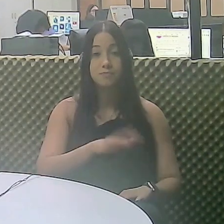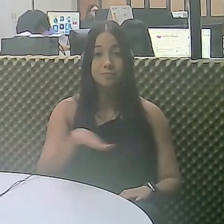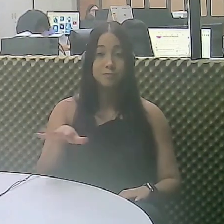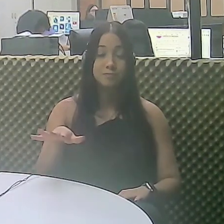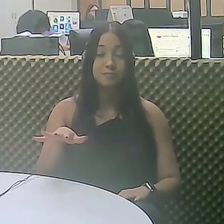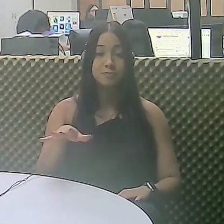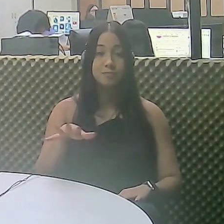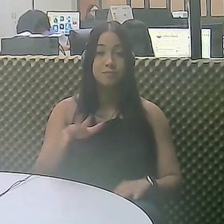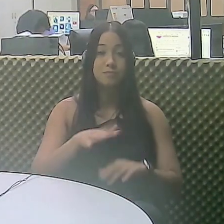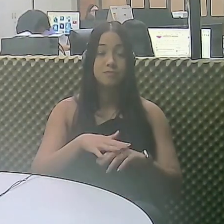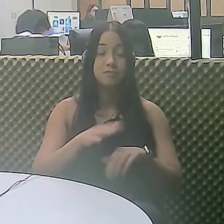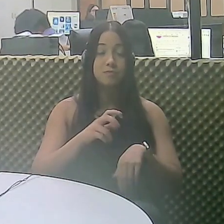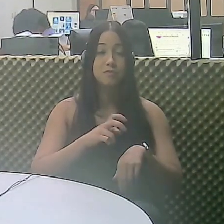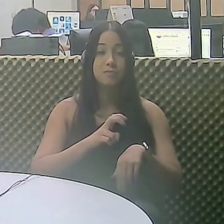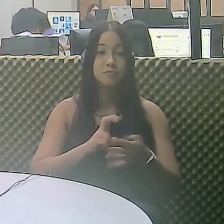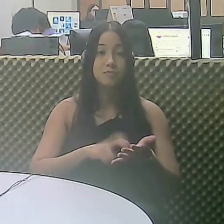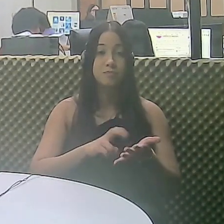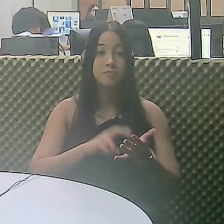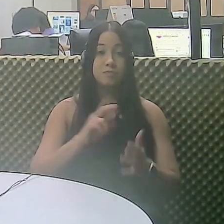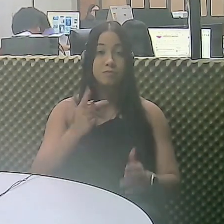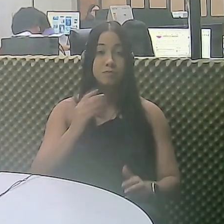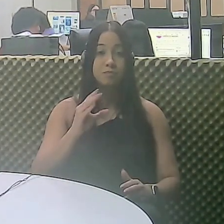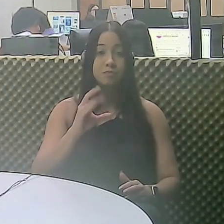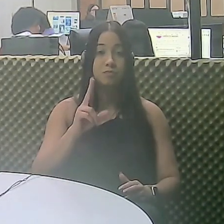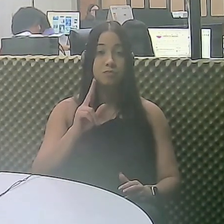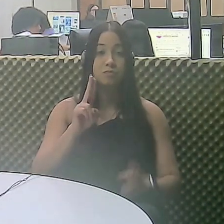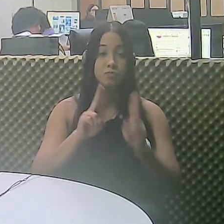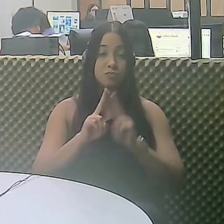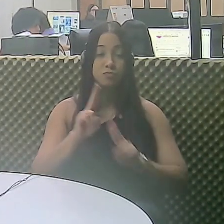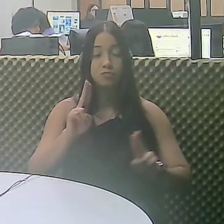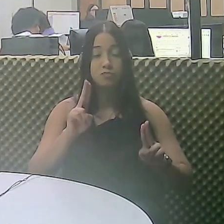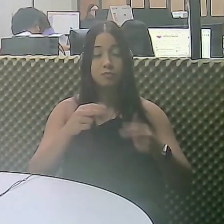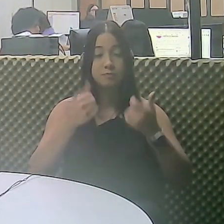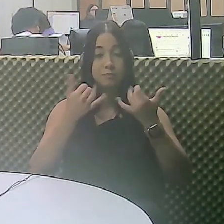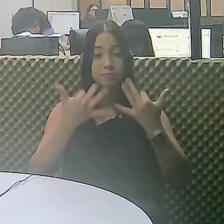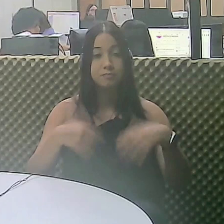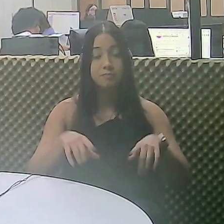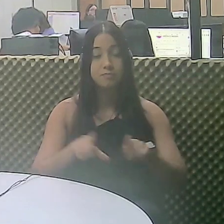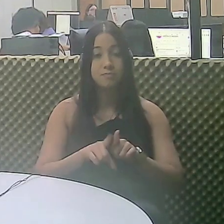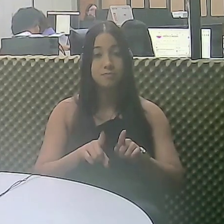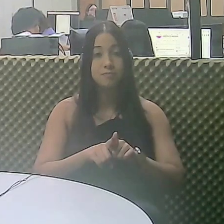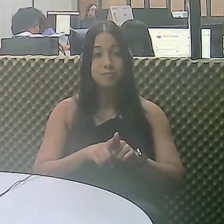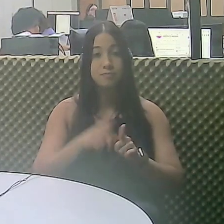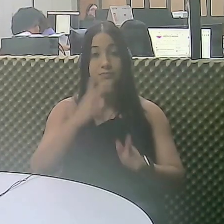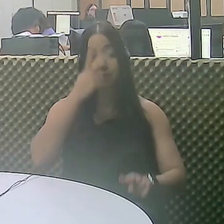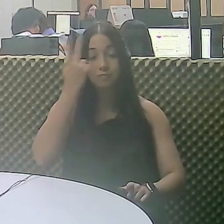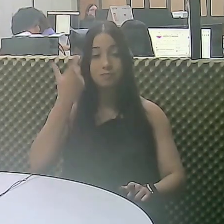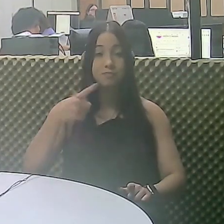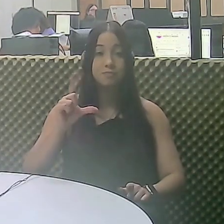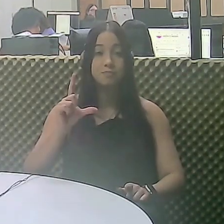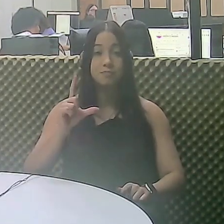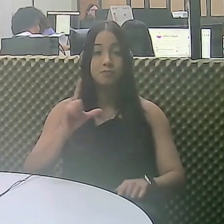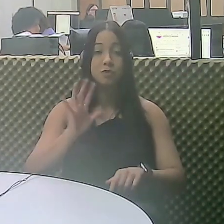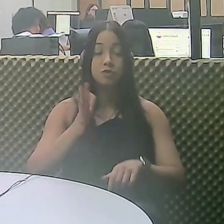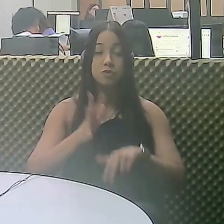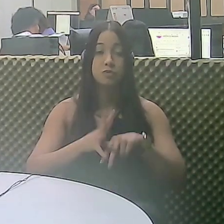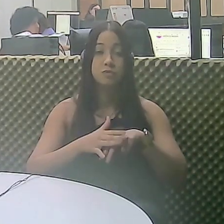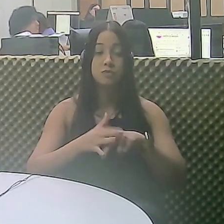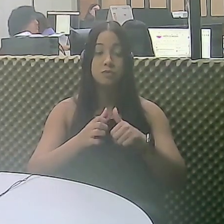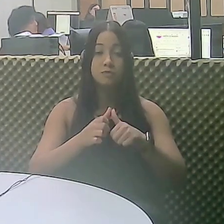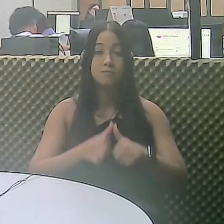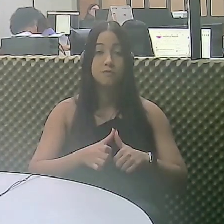centro de internação Municipal e HC UFO a p esclarece ainda que aqueles que estavam previamente internados na